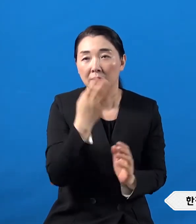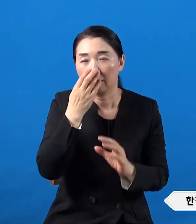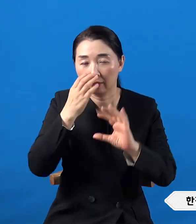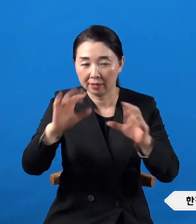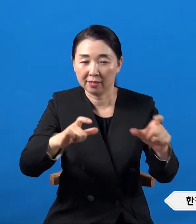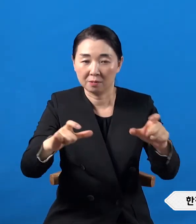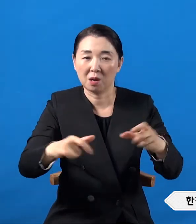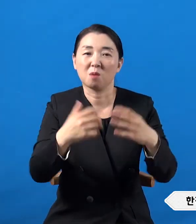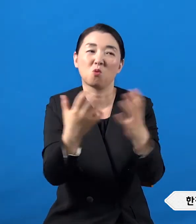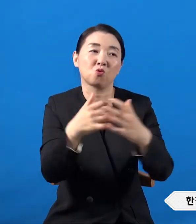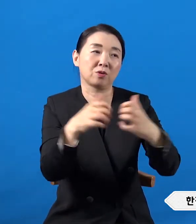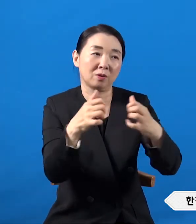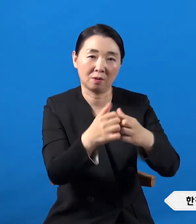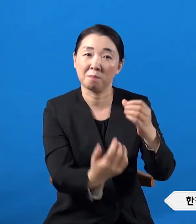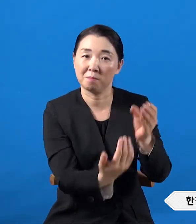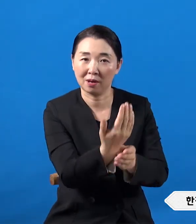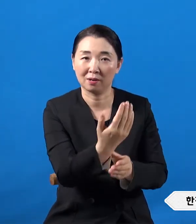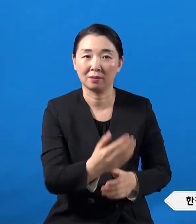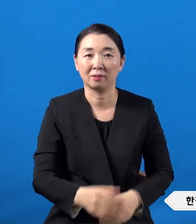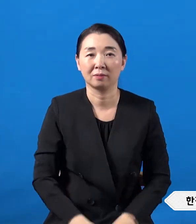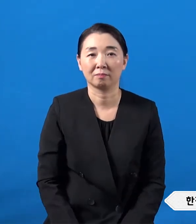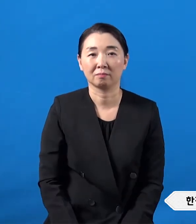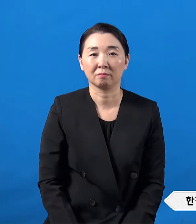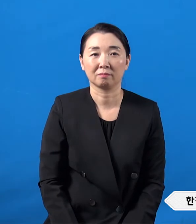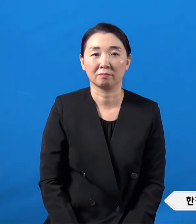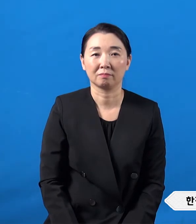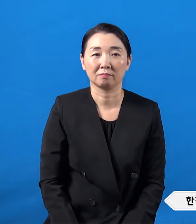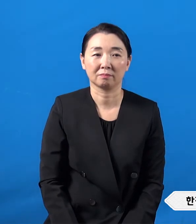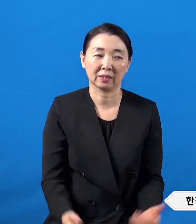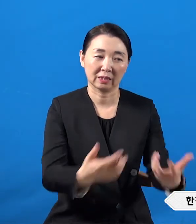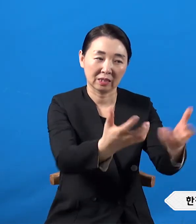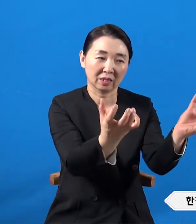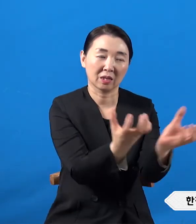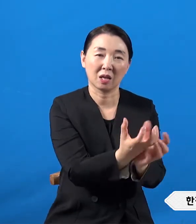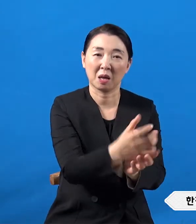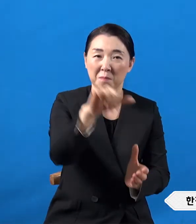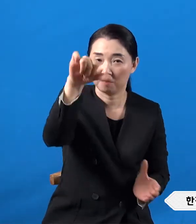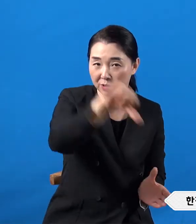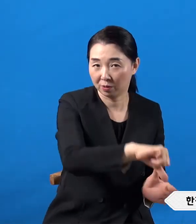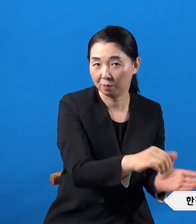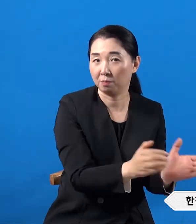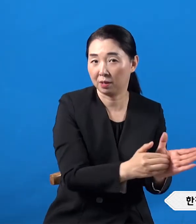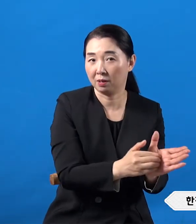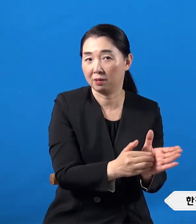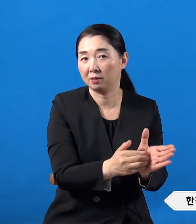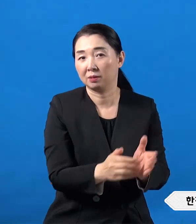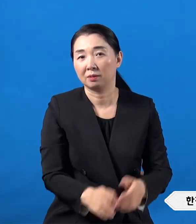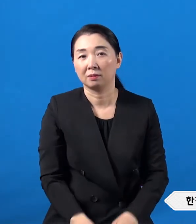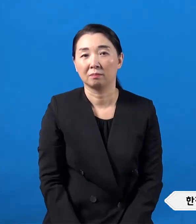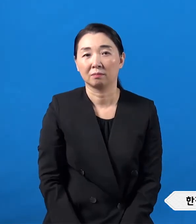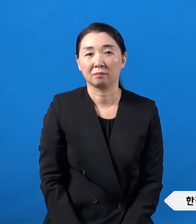지파 간에 내전이 일어난 것입니다. 에브라임이 참패를 당했습니다.